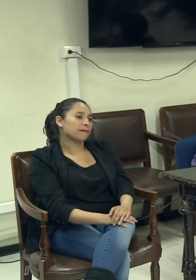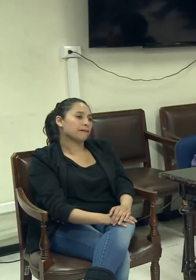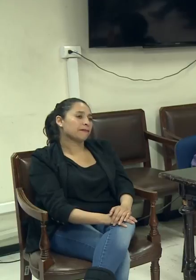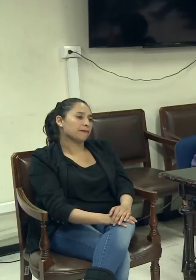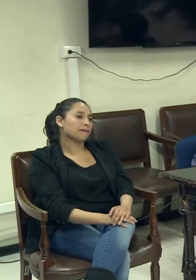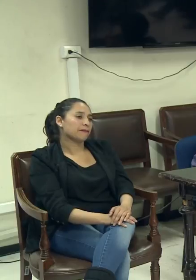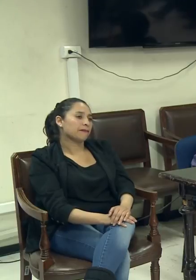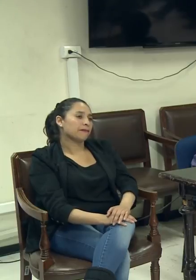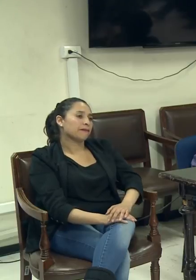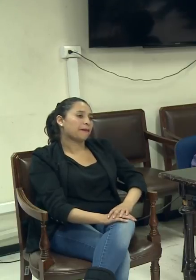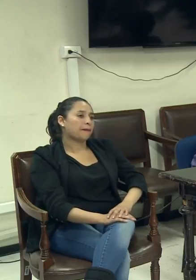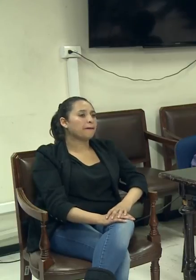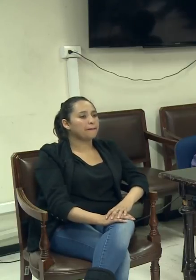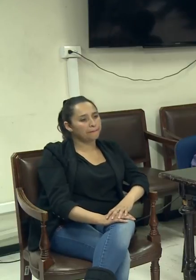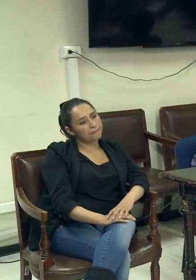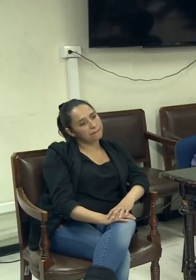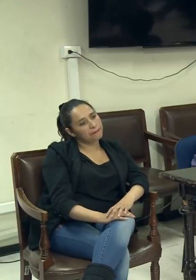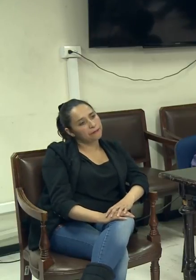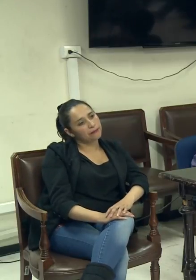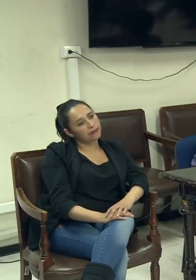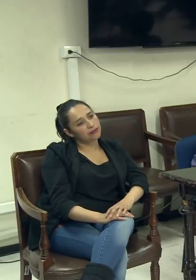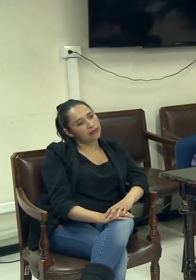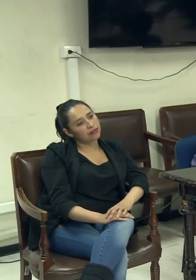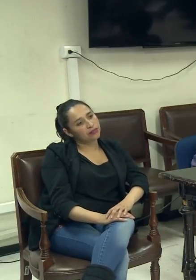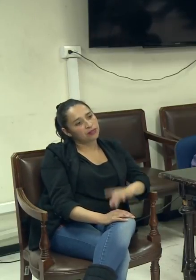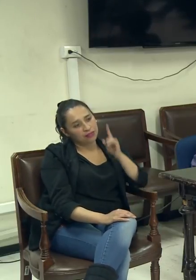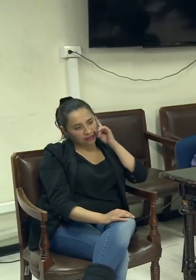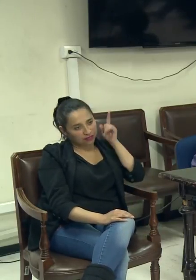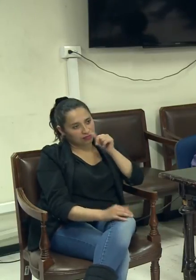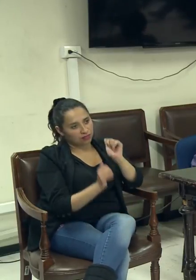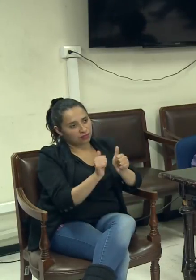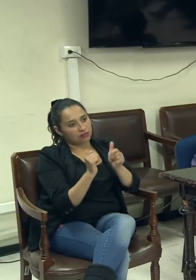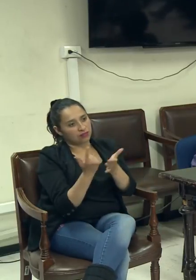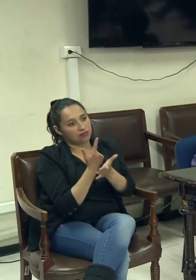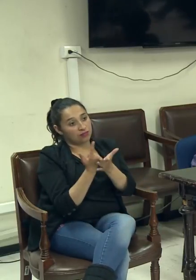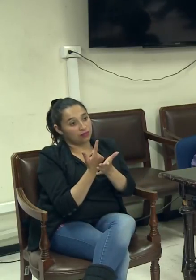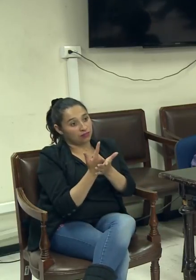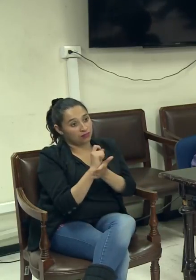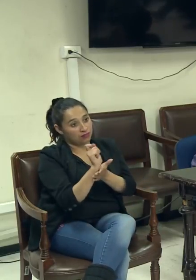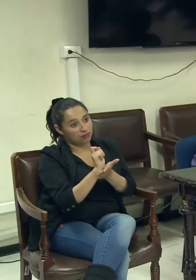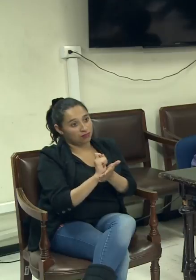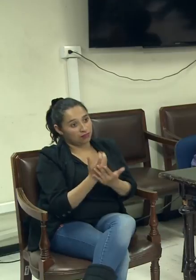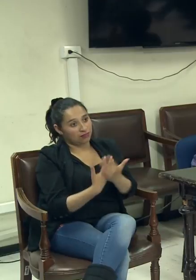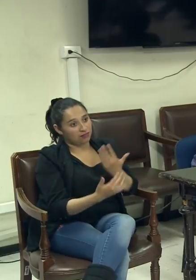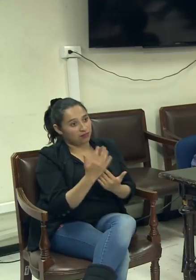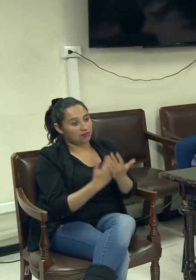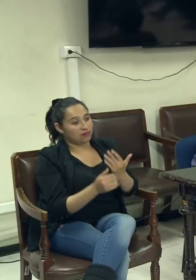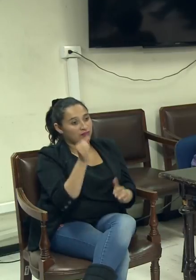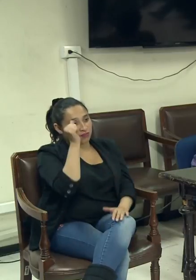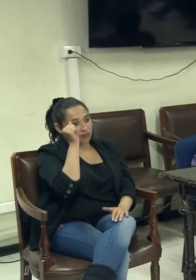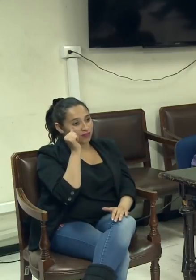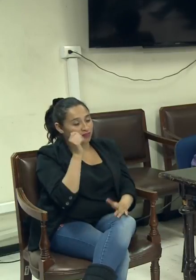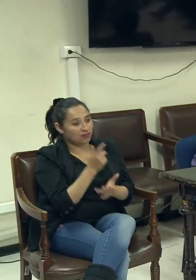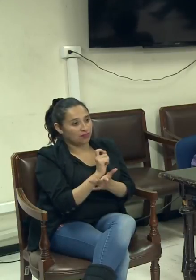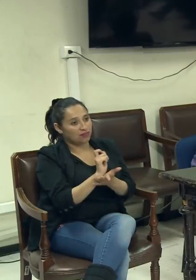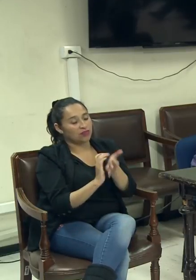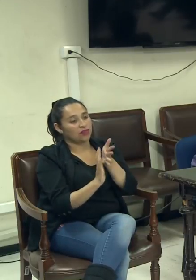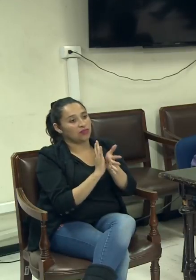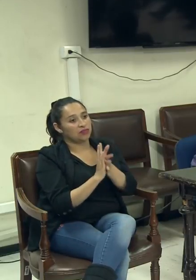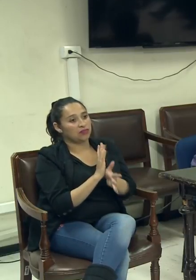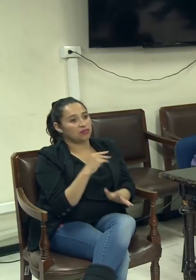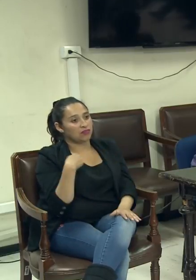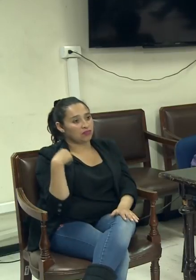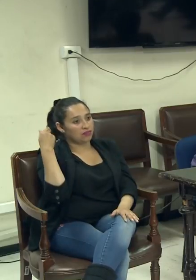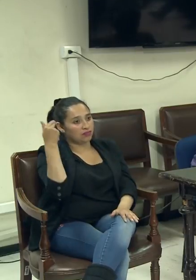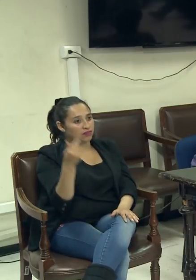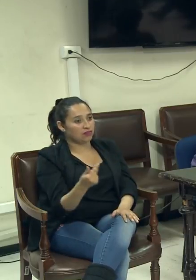Y esto implica que en todos los salones de clase deba de haber una persona que sepa qué hacer si una persona